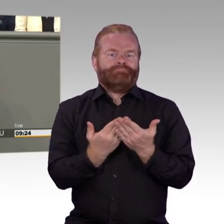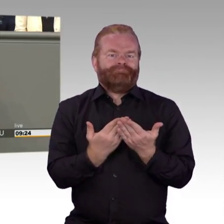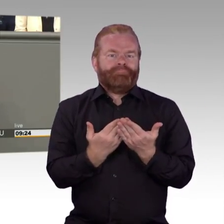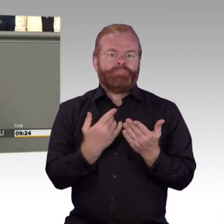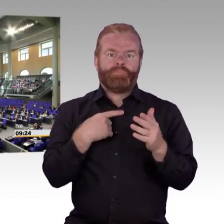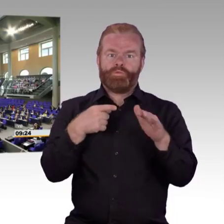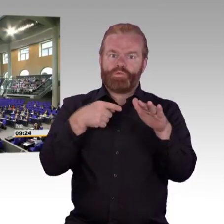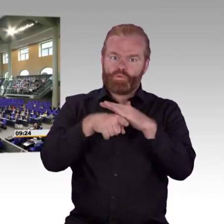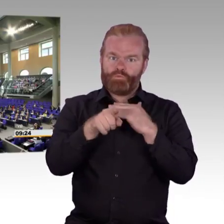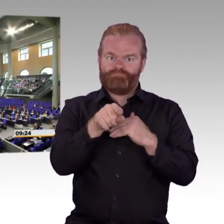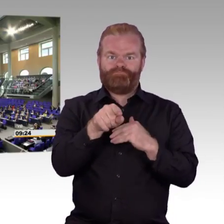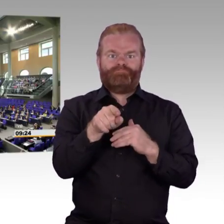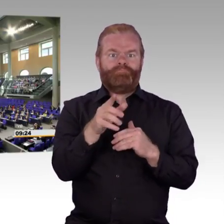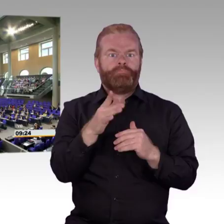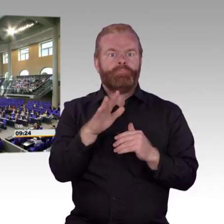es hier heute.